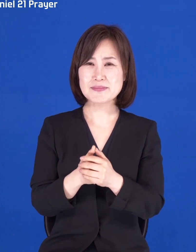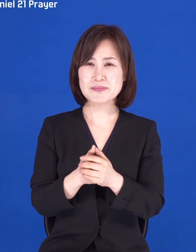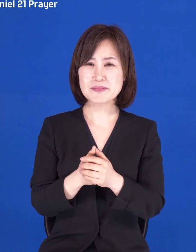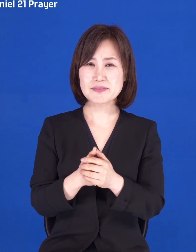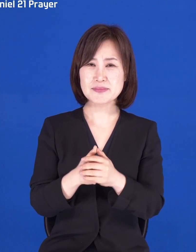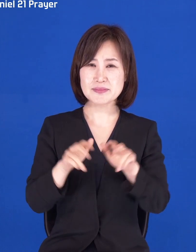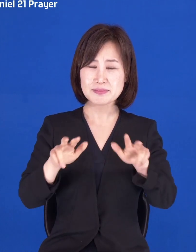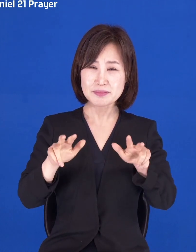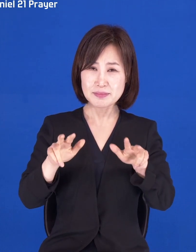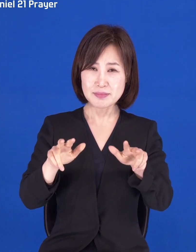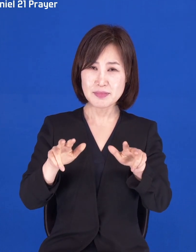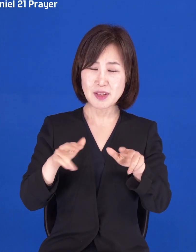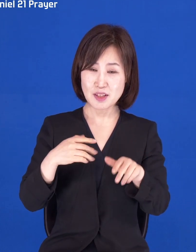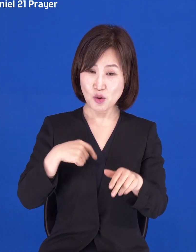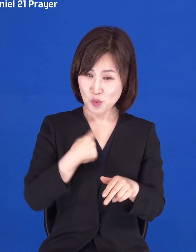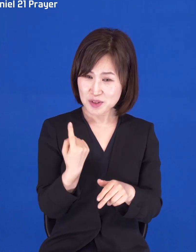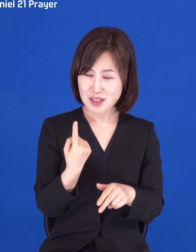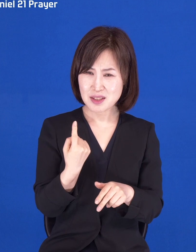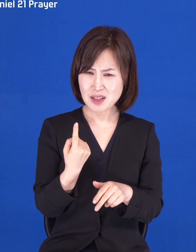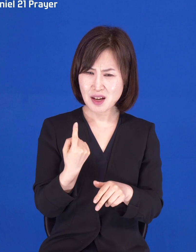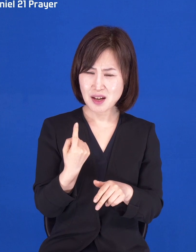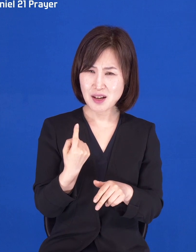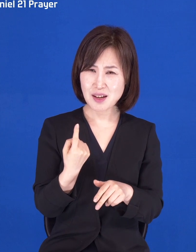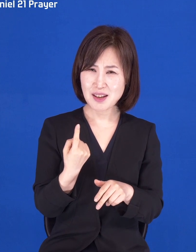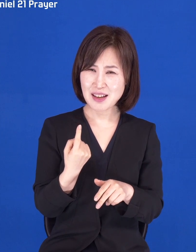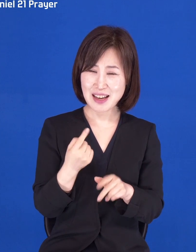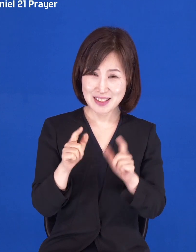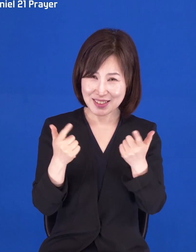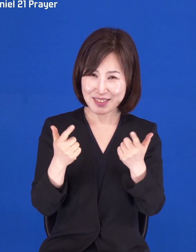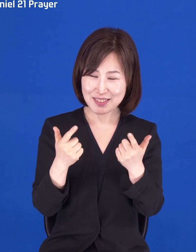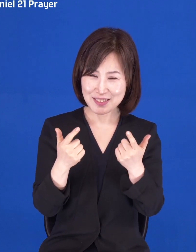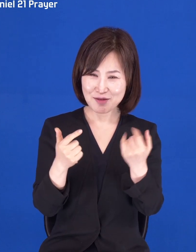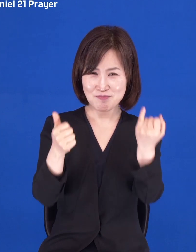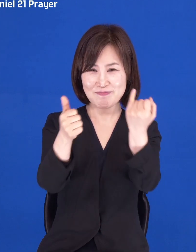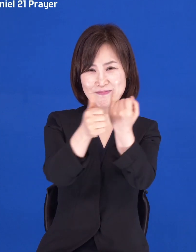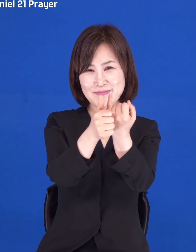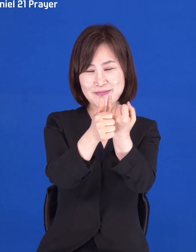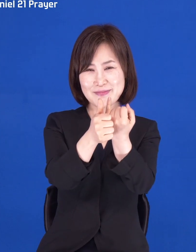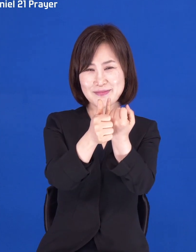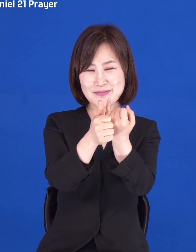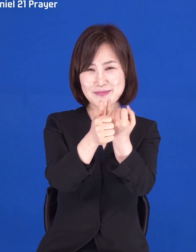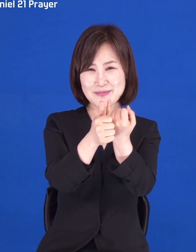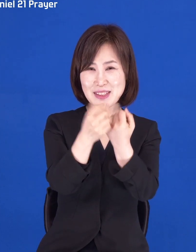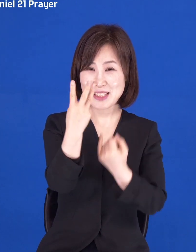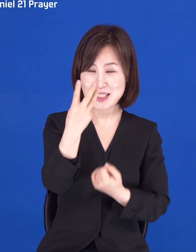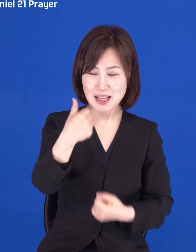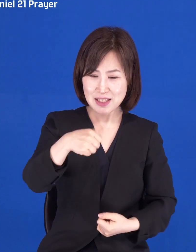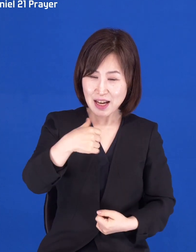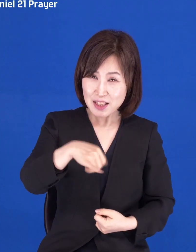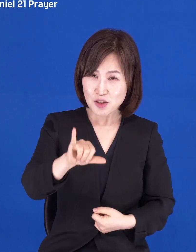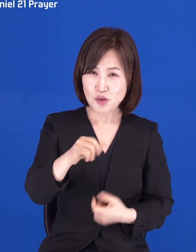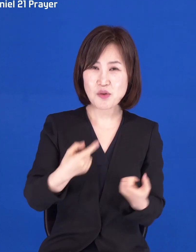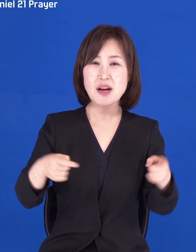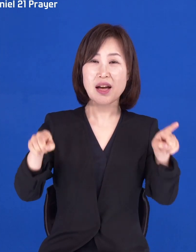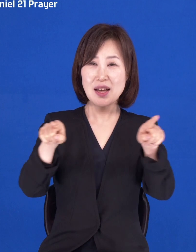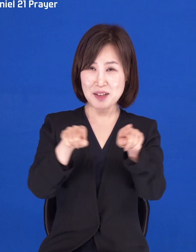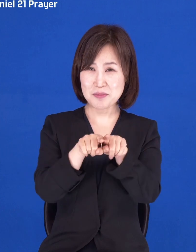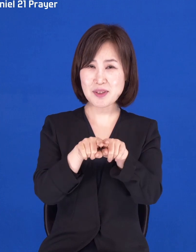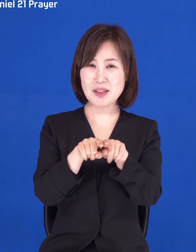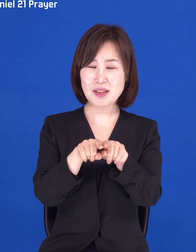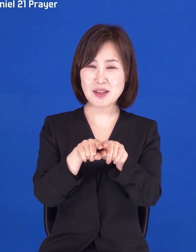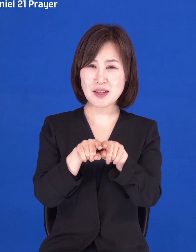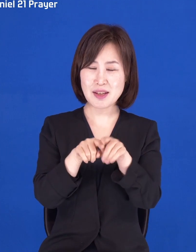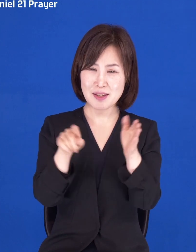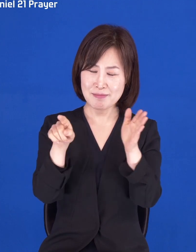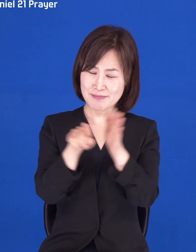이제는 저 혼자가 아닌 우리 두 사람이 세 자녀와 함께 그